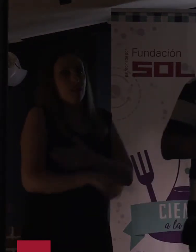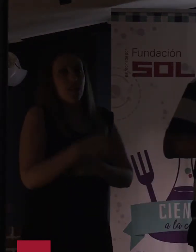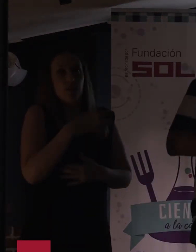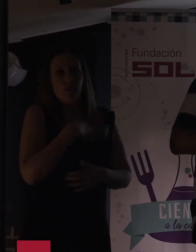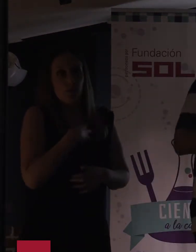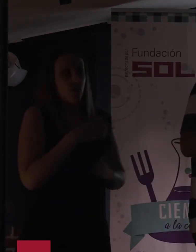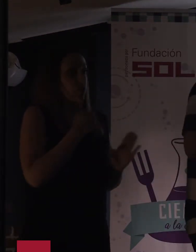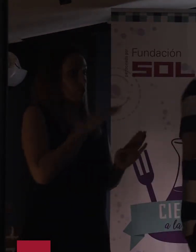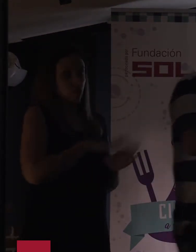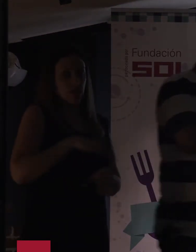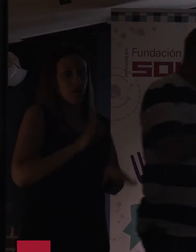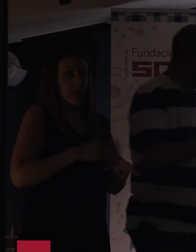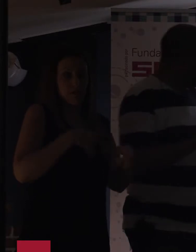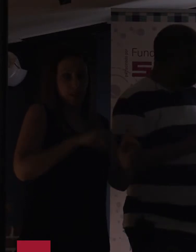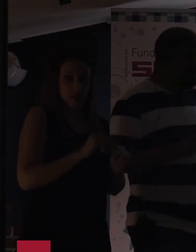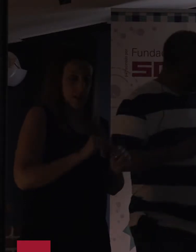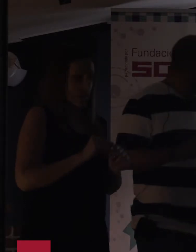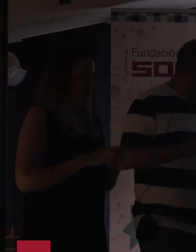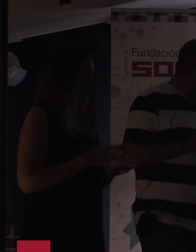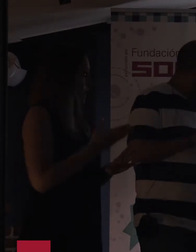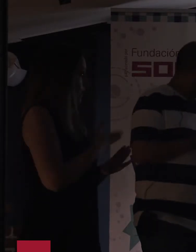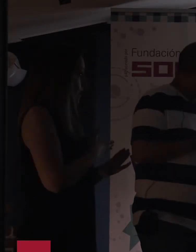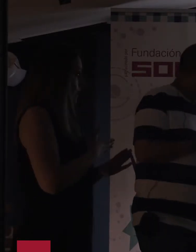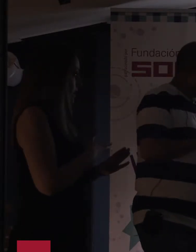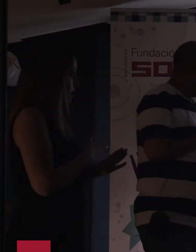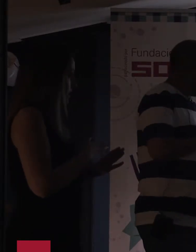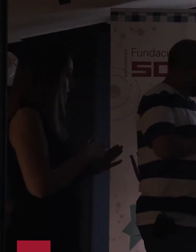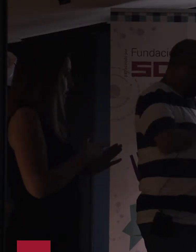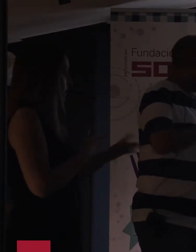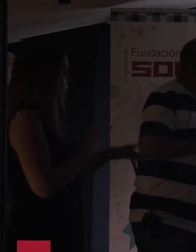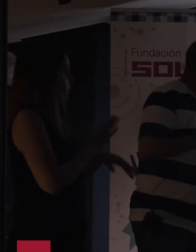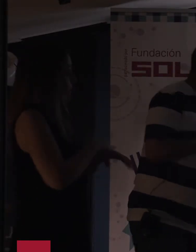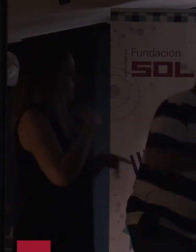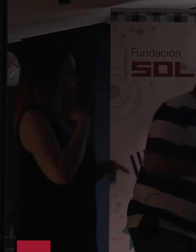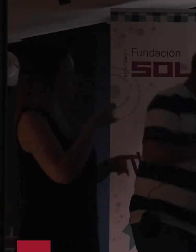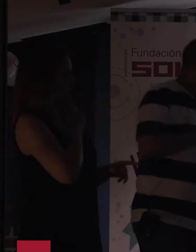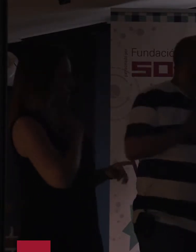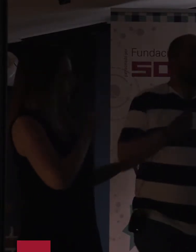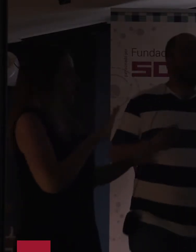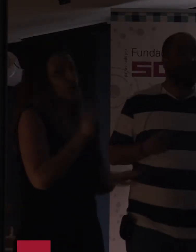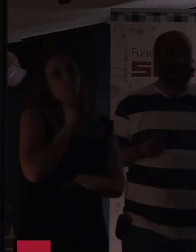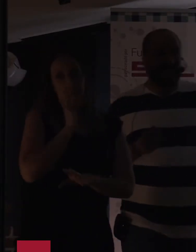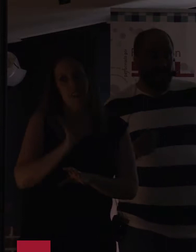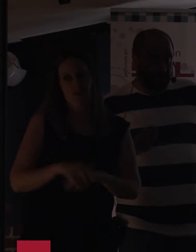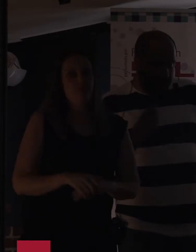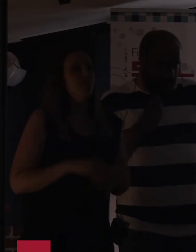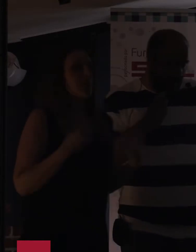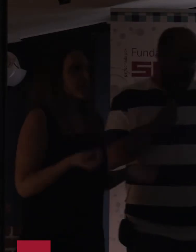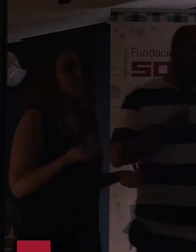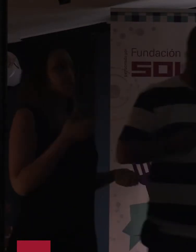último, y ya para acabar, antes de que María José me dé un toque. Todavía no te toca. Venga. Es